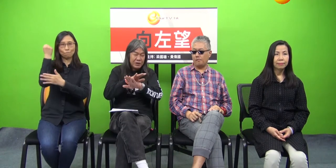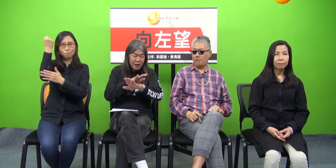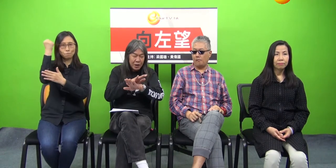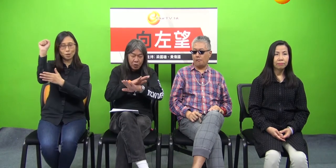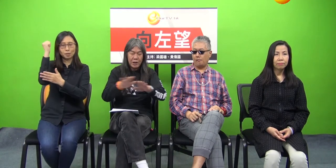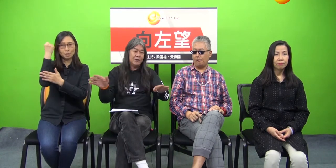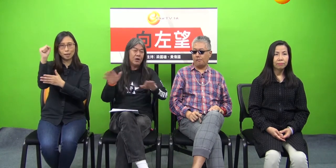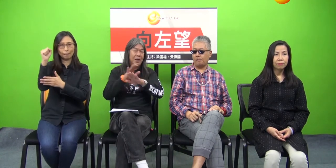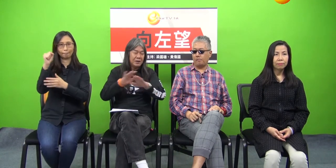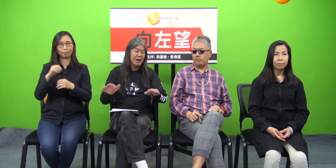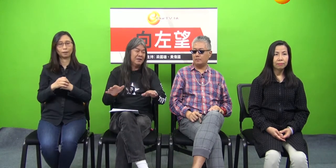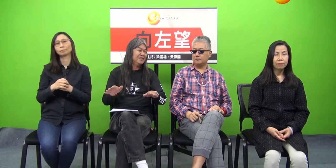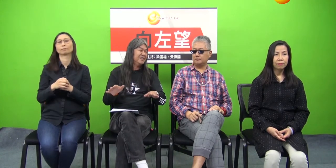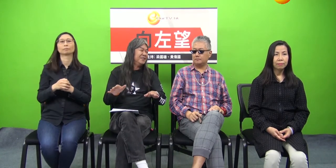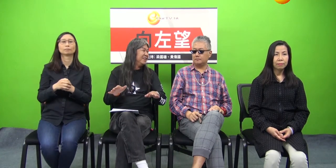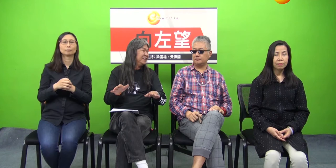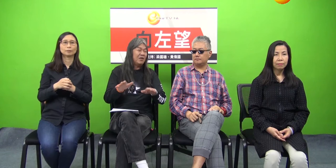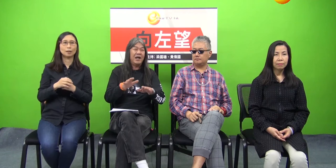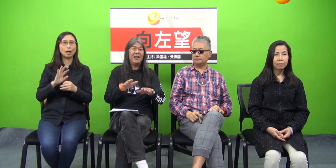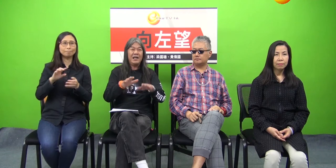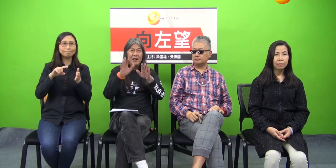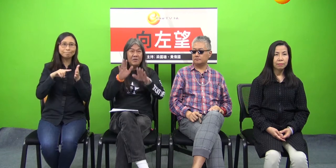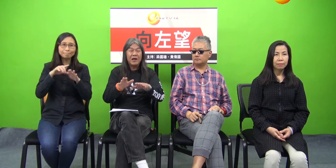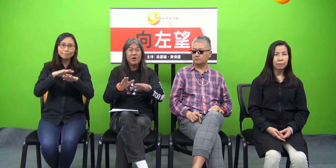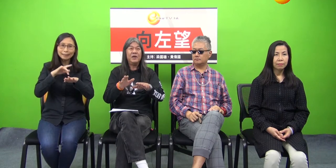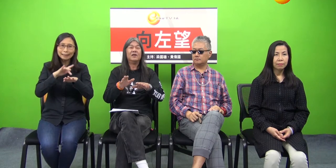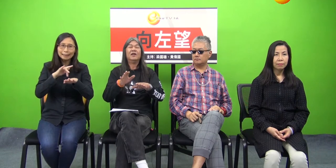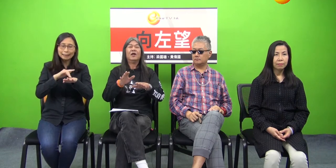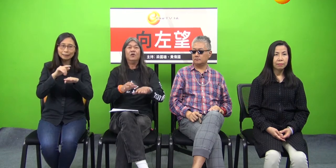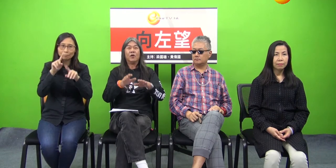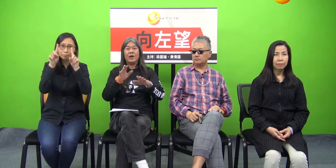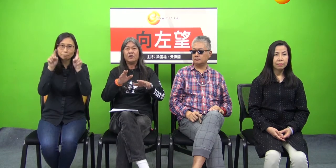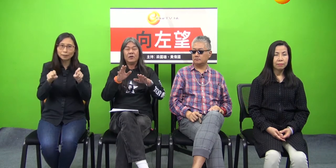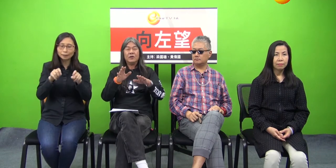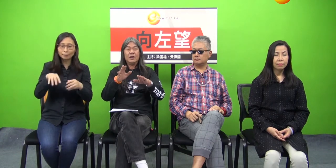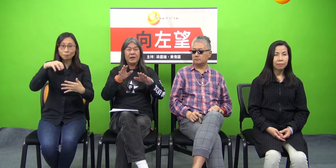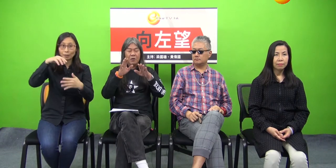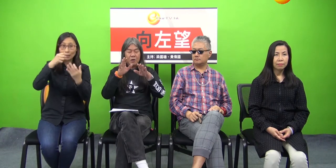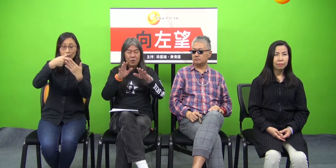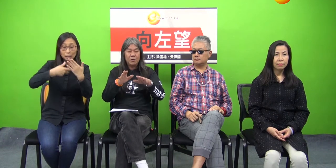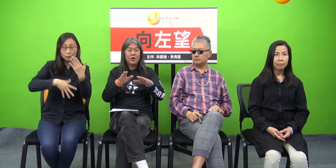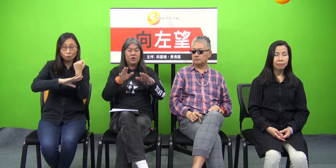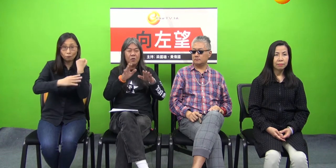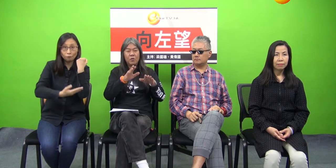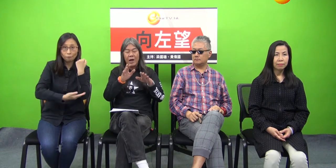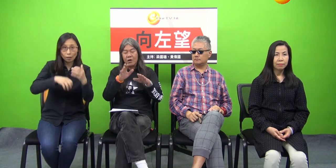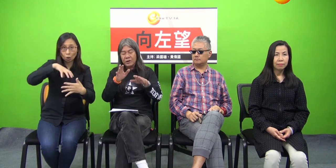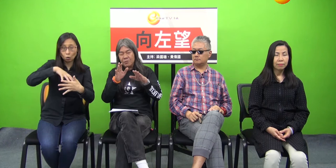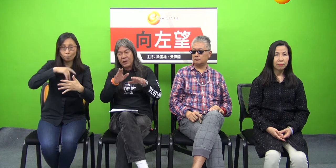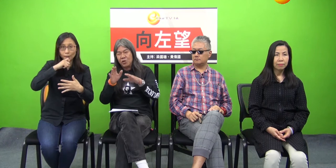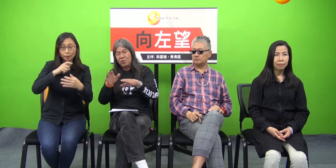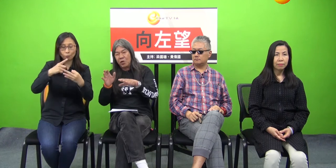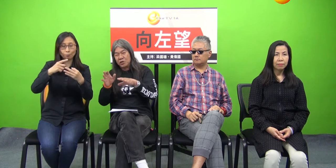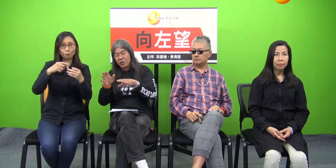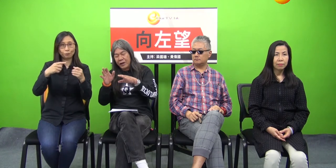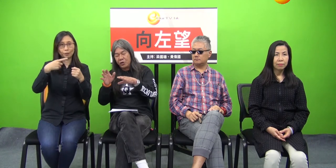會觸及一個問題，就係、是、喺憲法裏邊，如果有一條叫做《中華人民